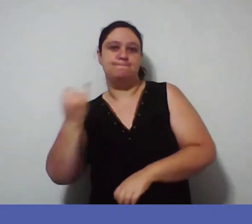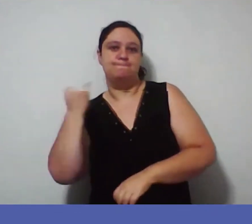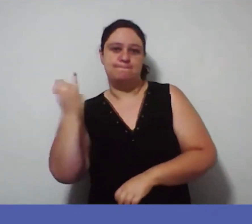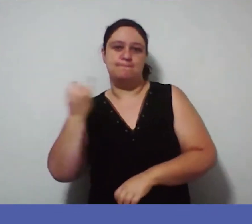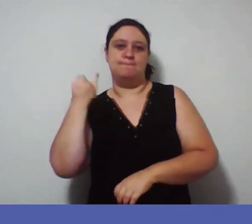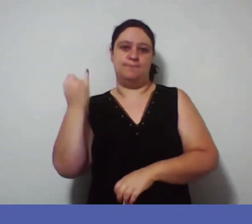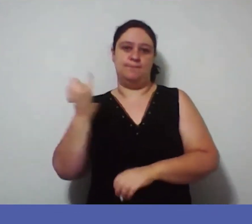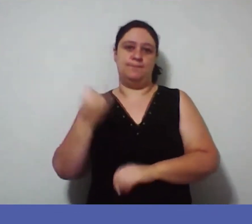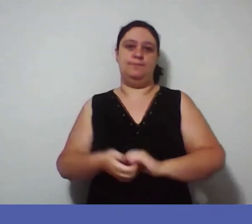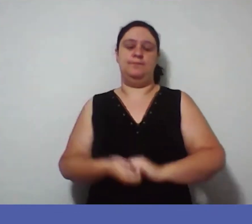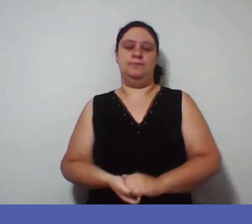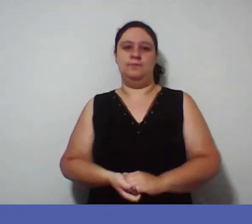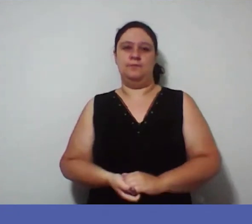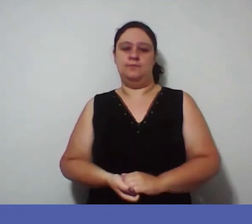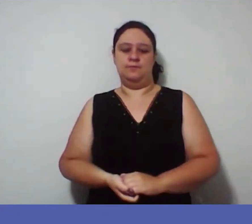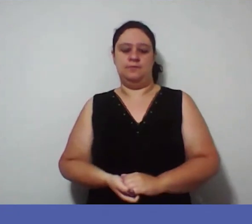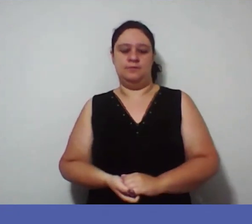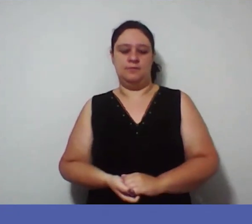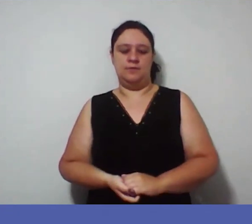Toda a situação do mundo,